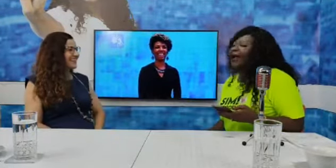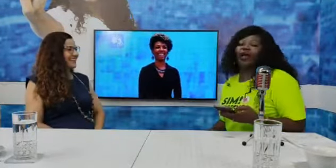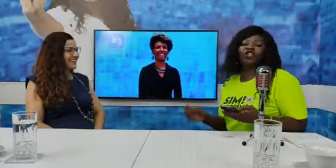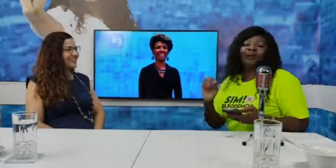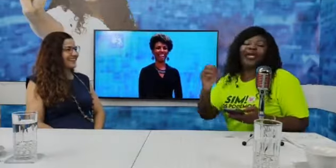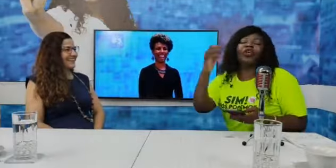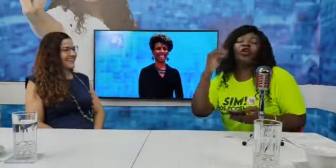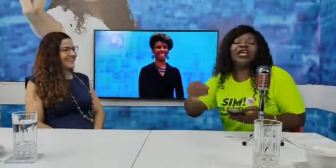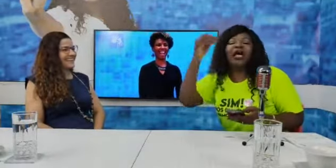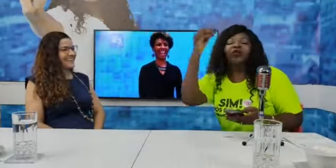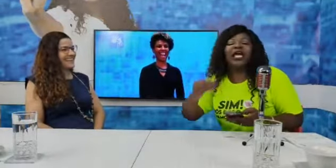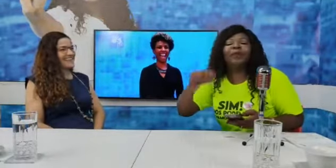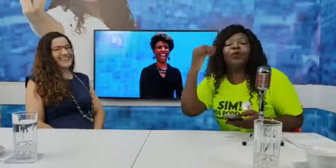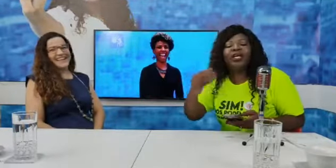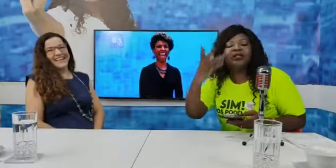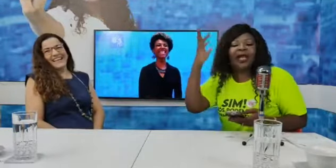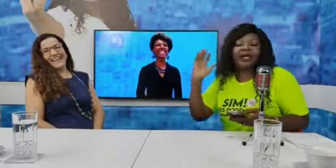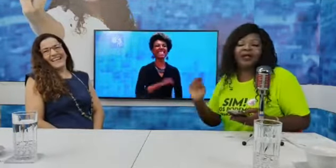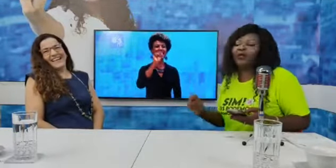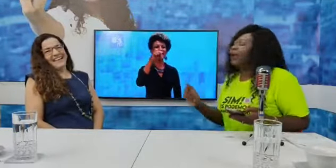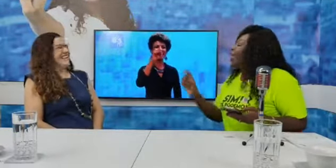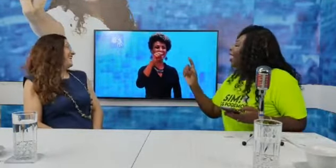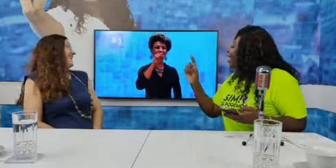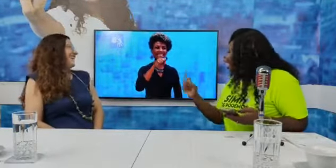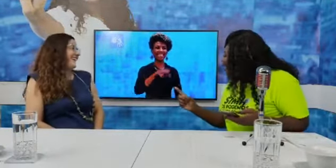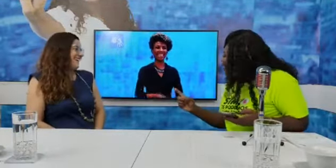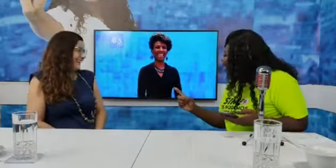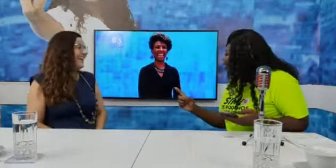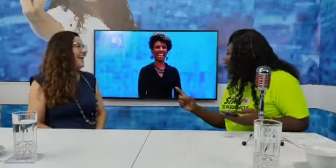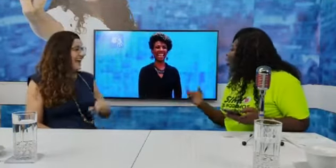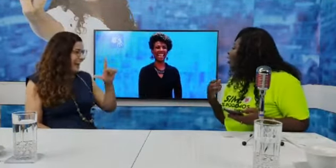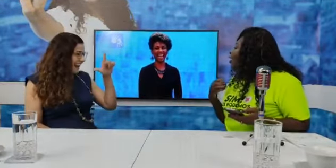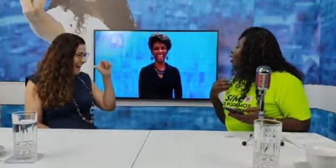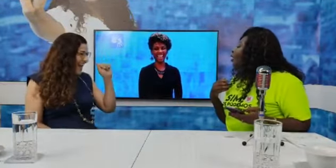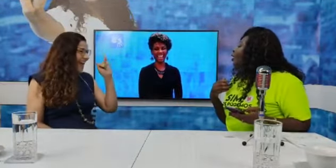Laísa. Eu chamei de Luísa o tempo inteiro. Sim. É Laísa.